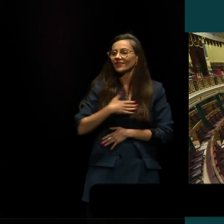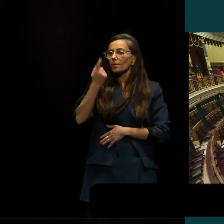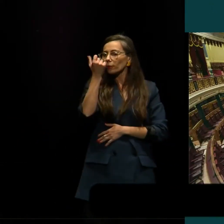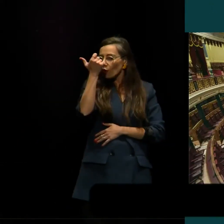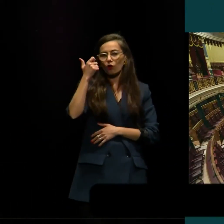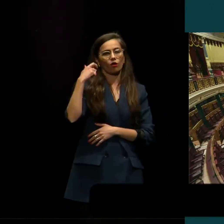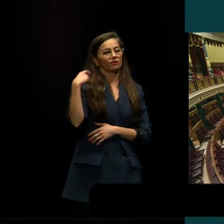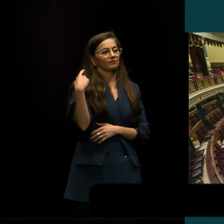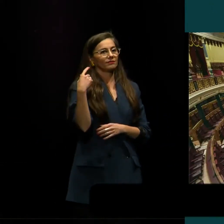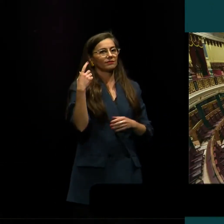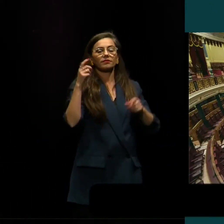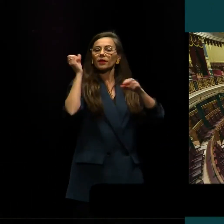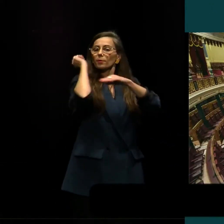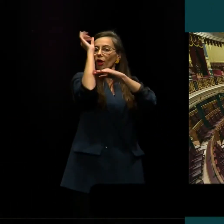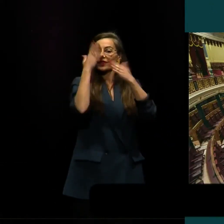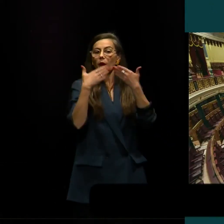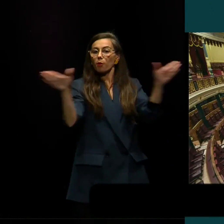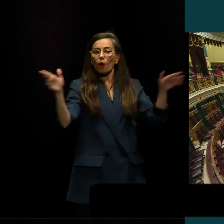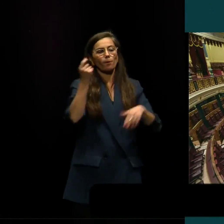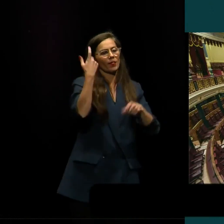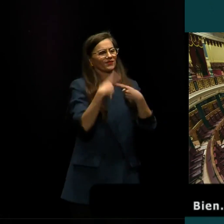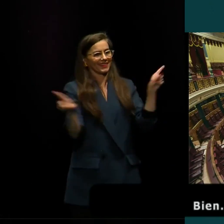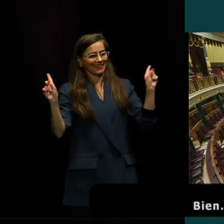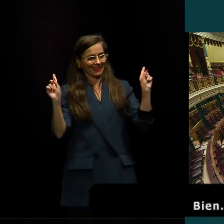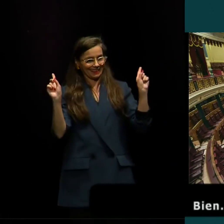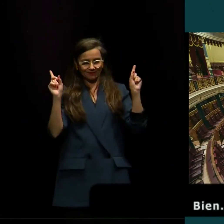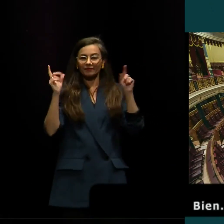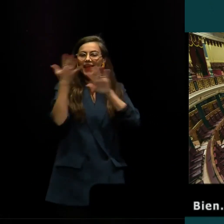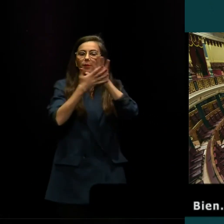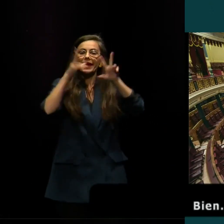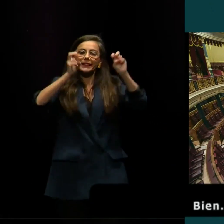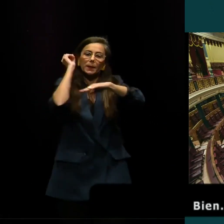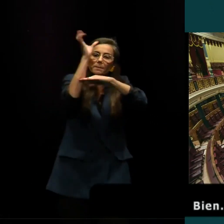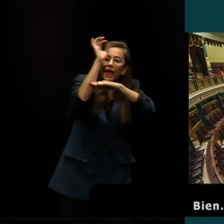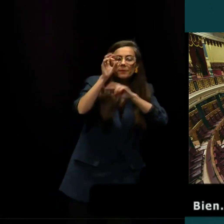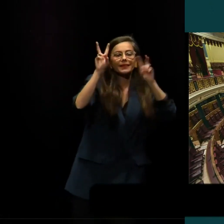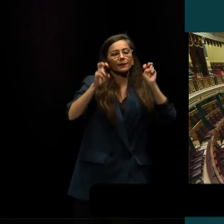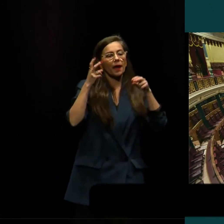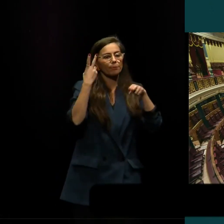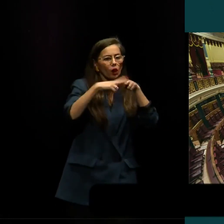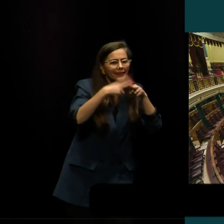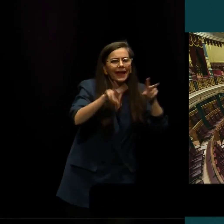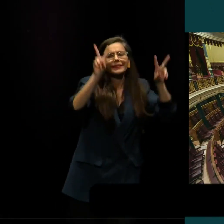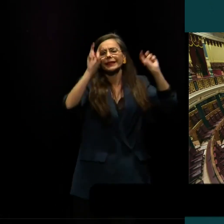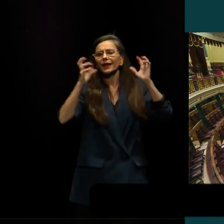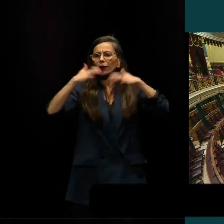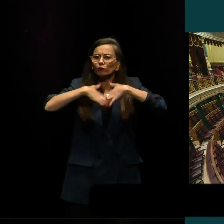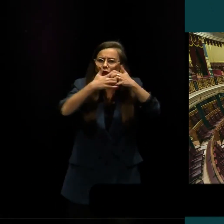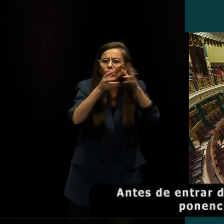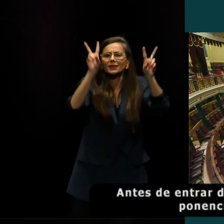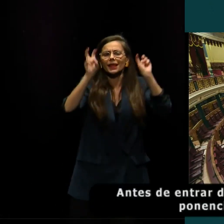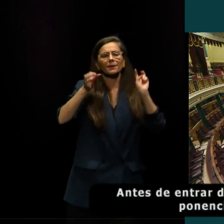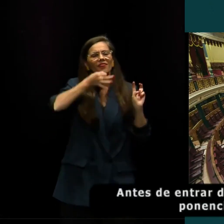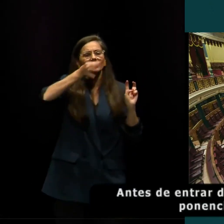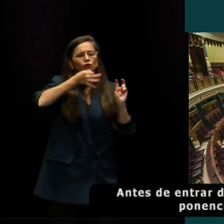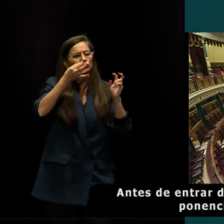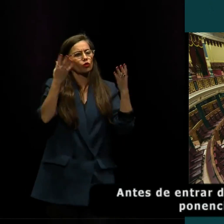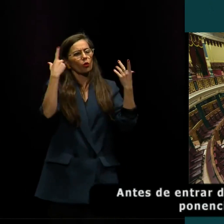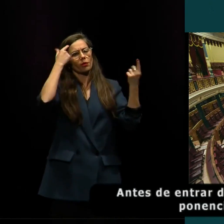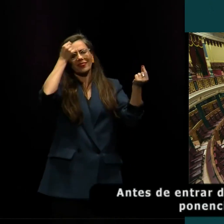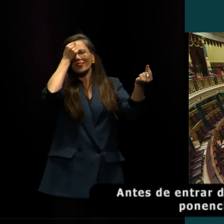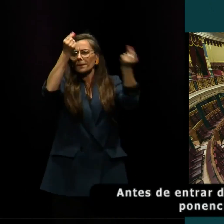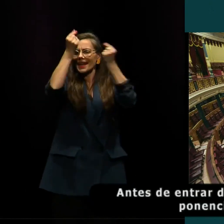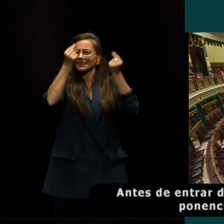Bien, antes de entrar de lleno en la ponencia, voy a hacer un inicio un tanto inusual, ¿no? Hablamos